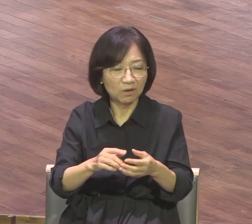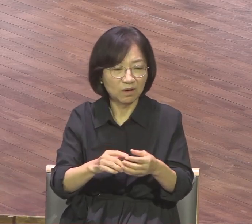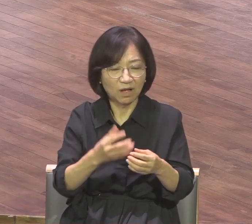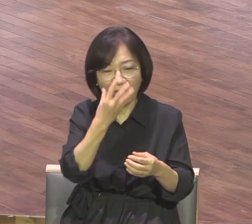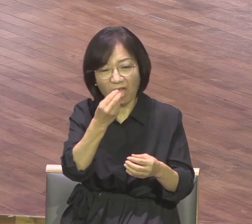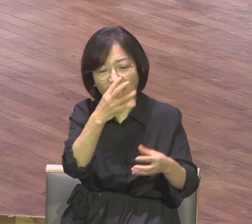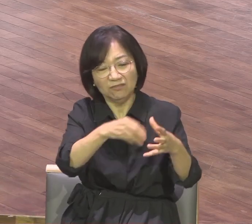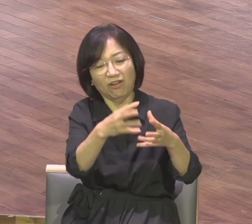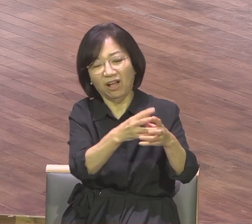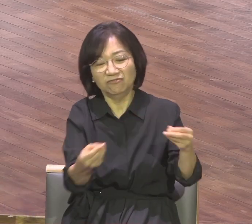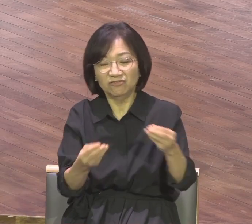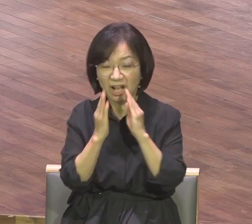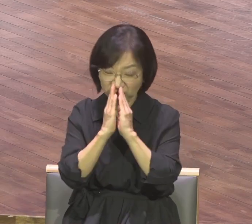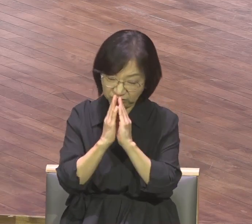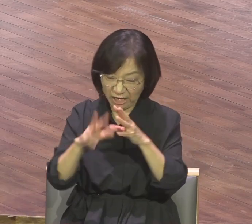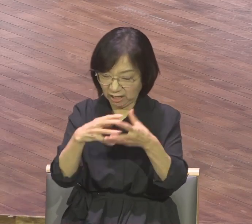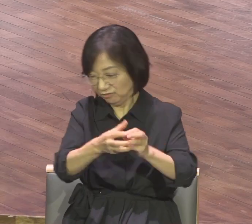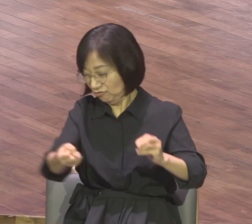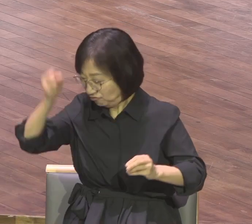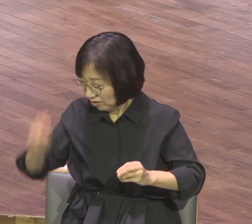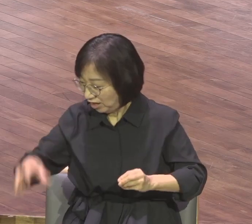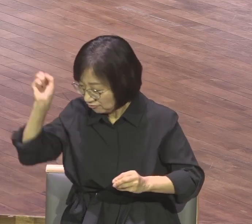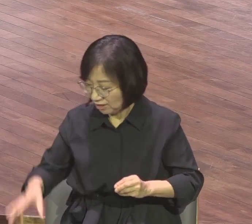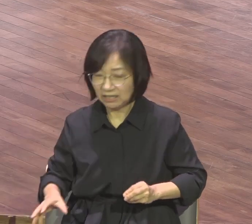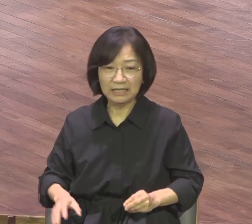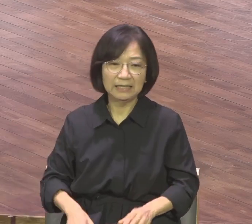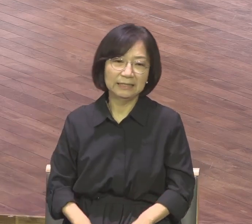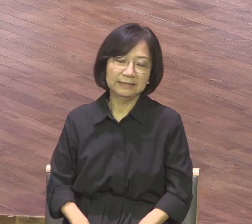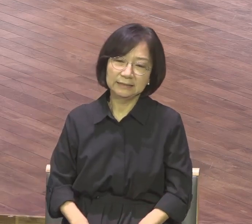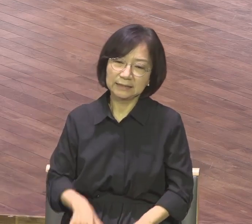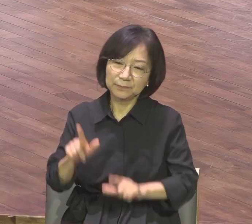보는 것이 다르고 생각하는 것이 다릅니다.